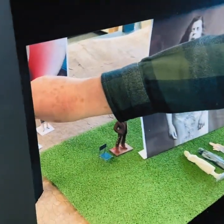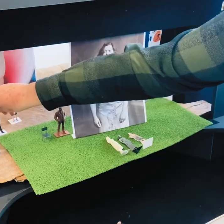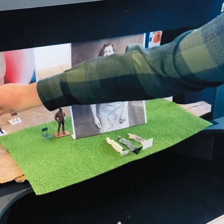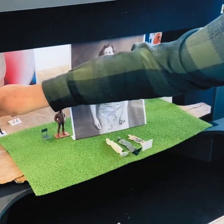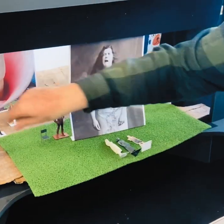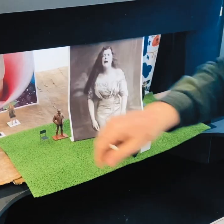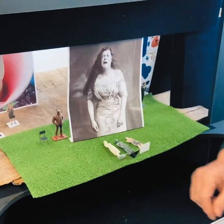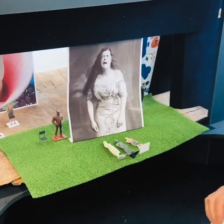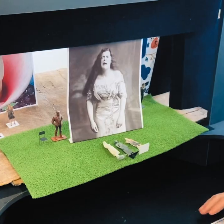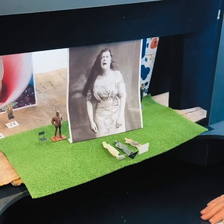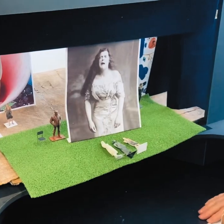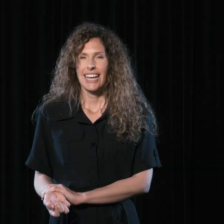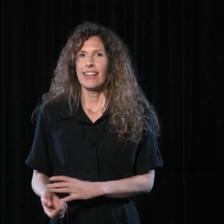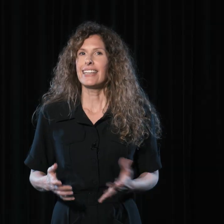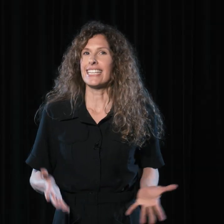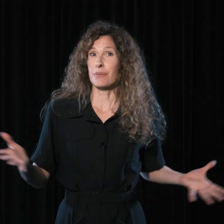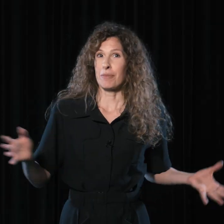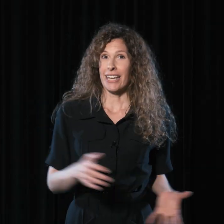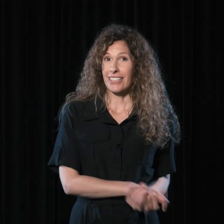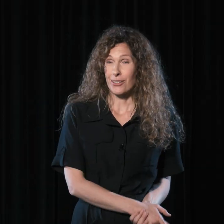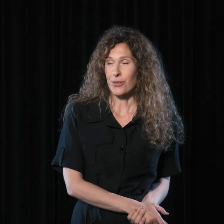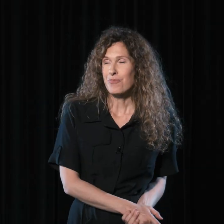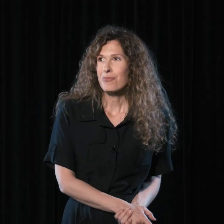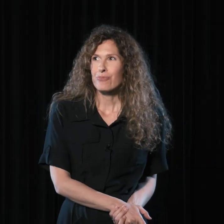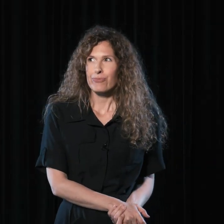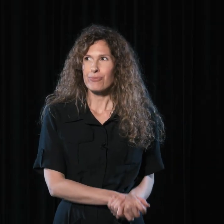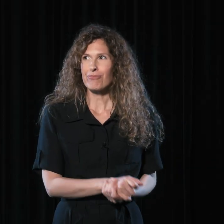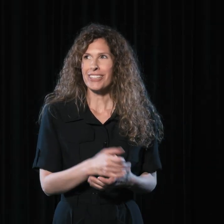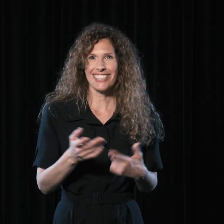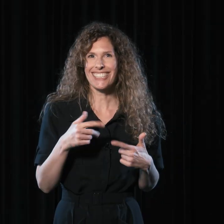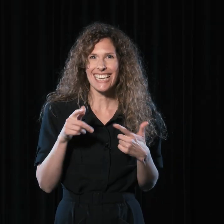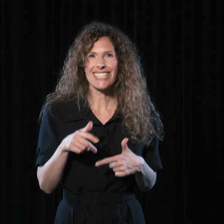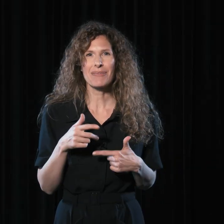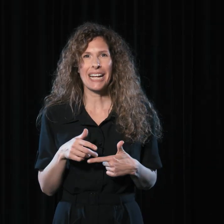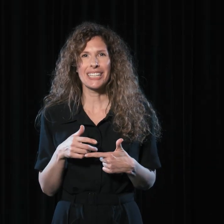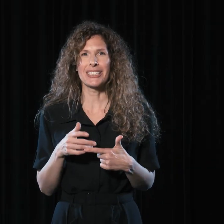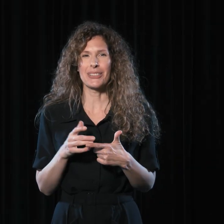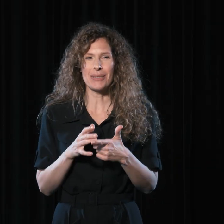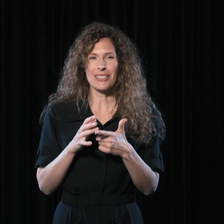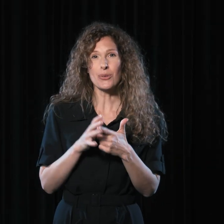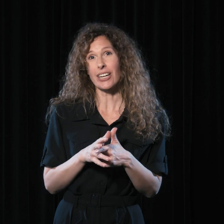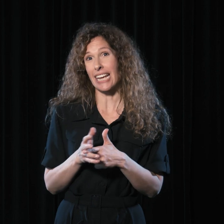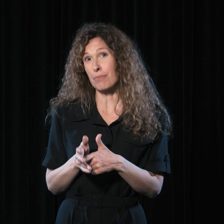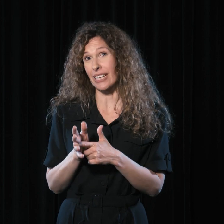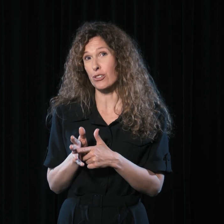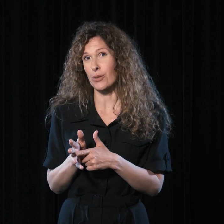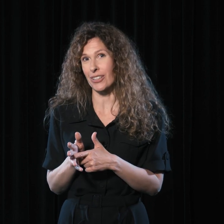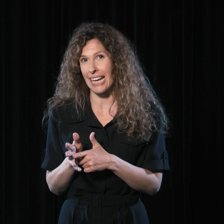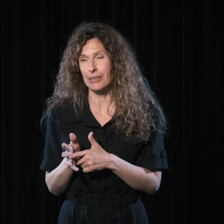diese Shakespeare-Bearbeitung. Die letzte Premiere der Saison. Als ich das erste Mal mit Nurkan Erpolat gesprochen habe,